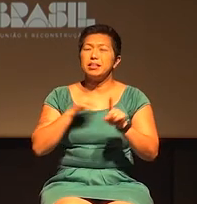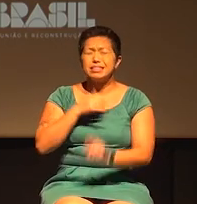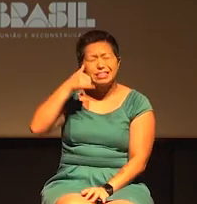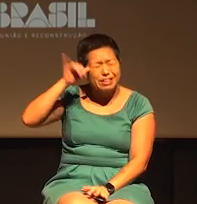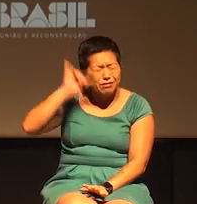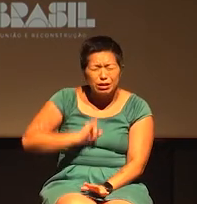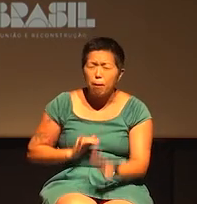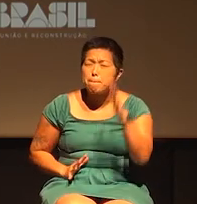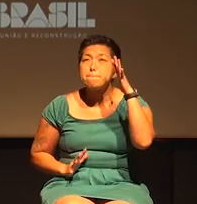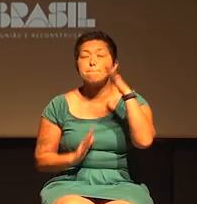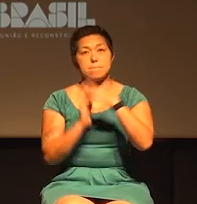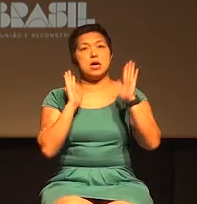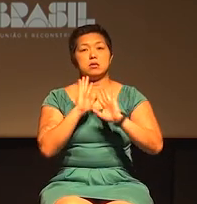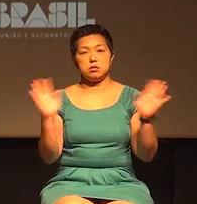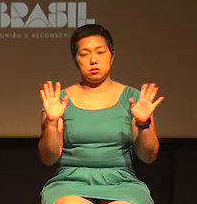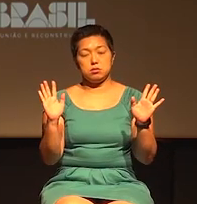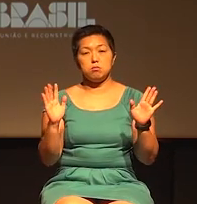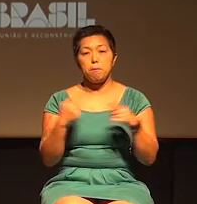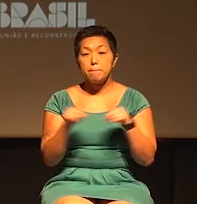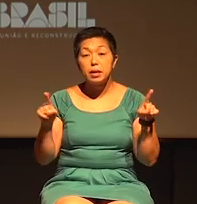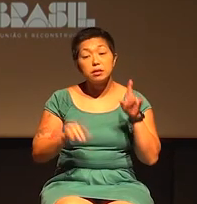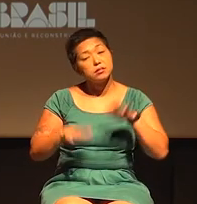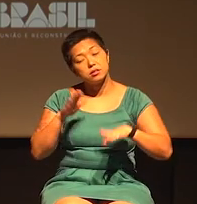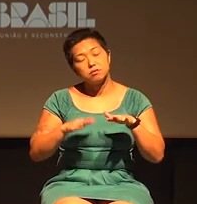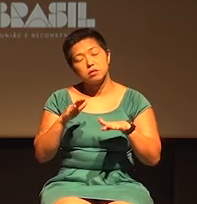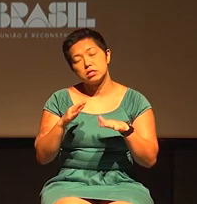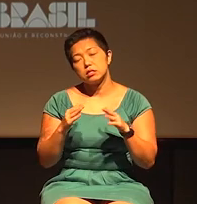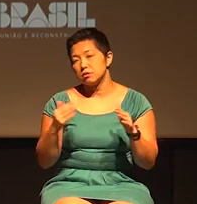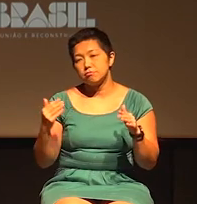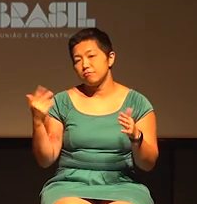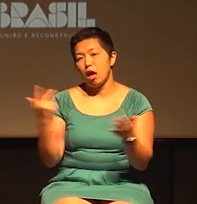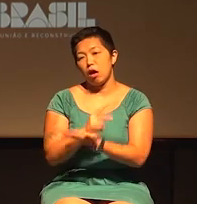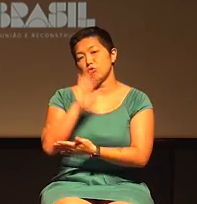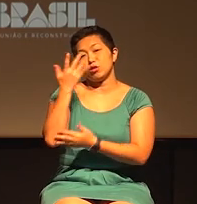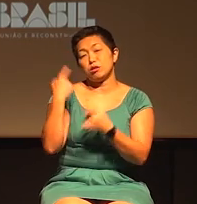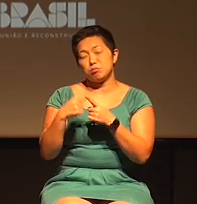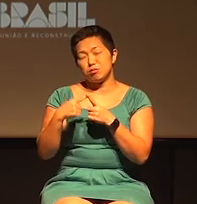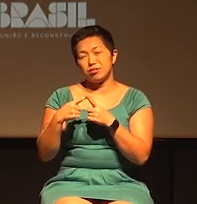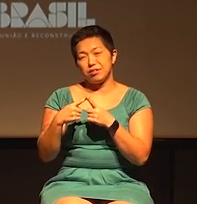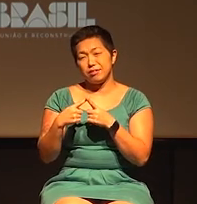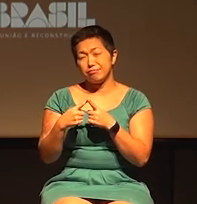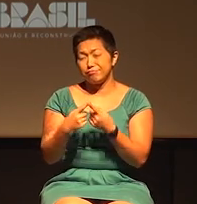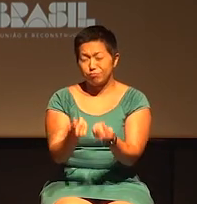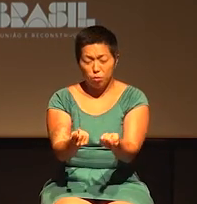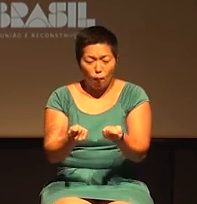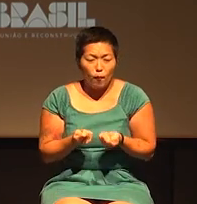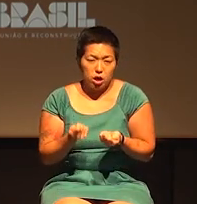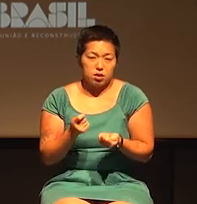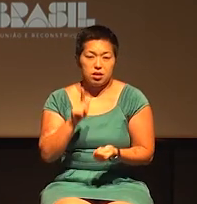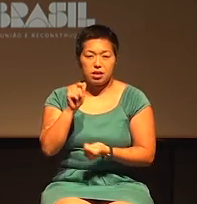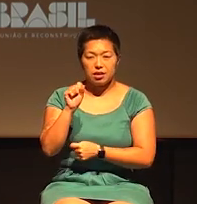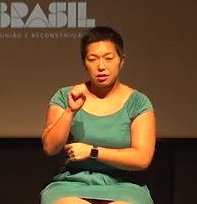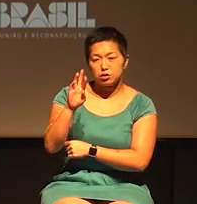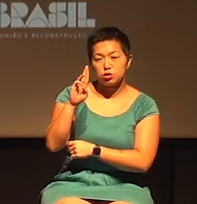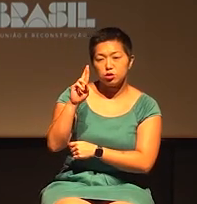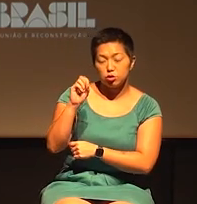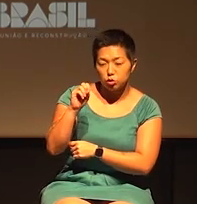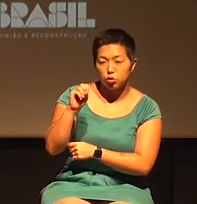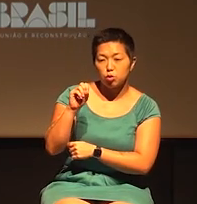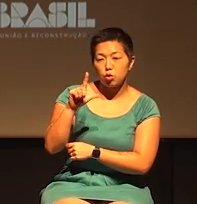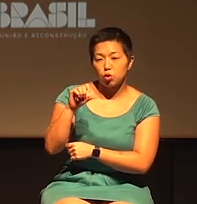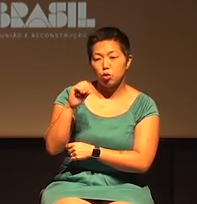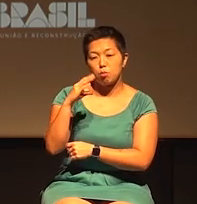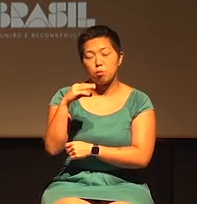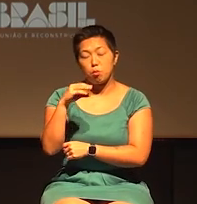o máximo conflito de interesses Mas é isso que a Soninha falou é escasso né a gastromotiva sabe também quando a você tem a